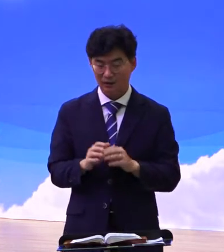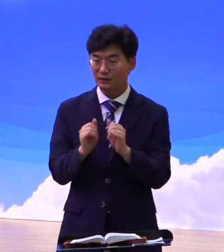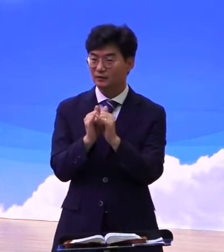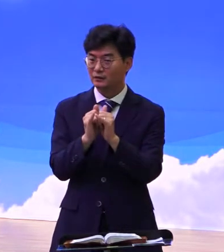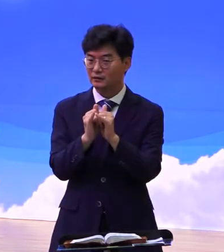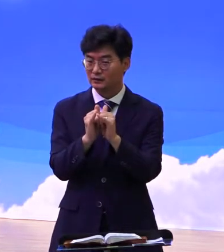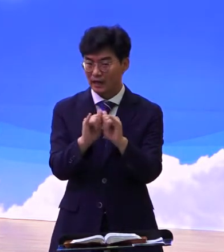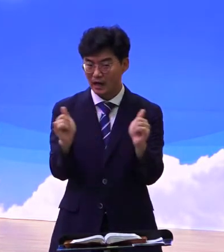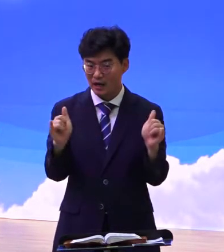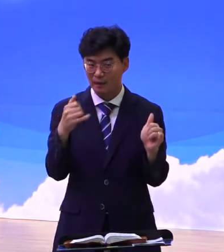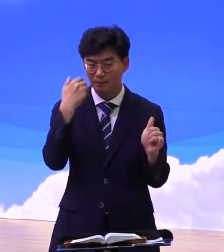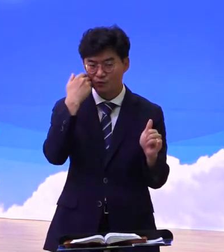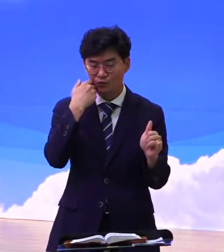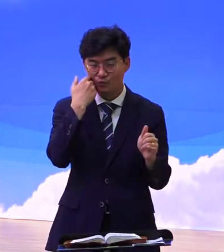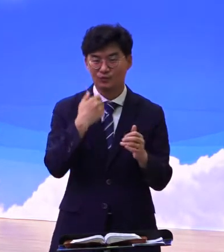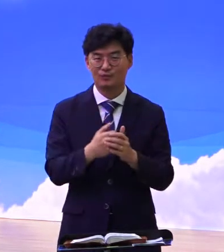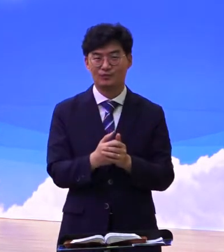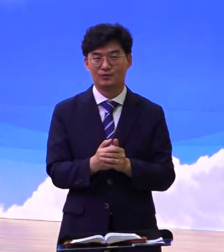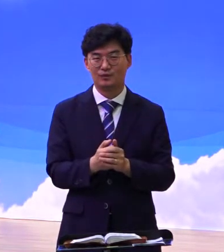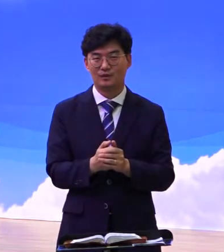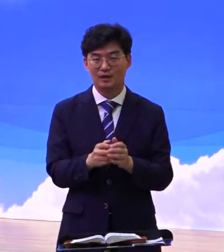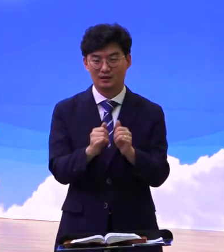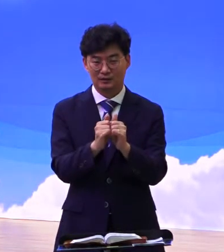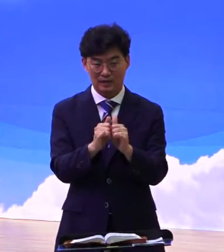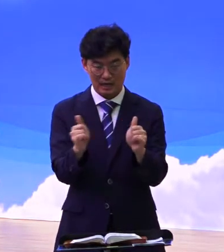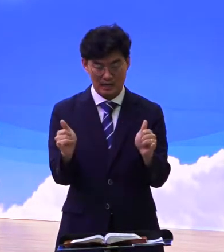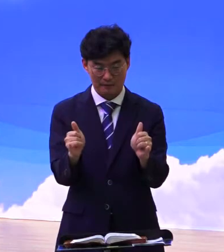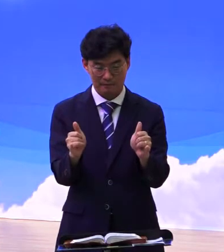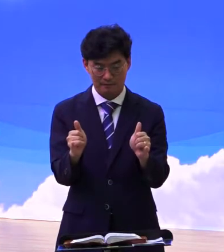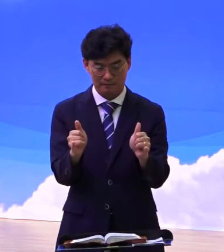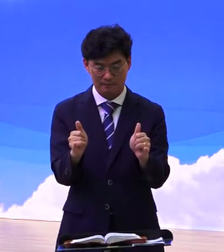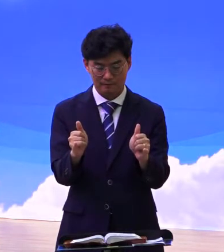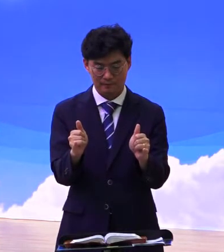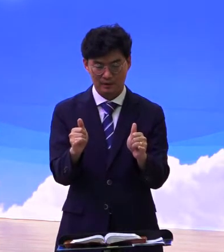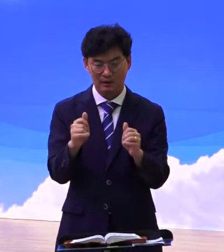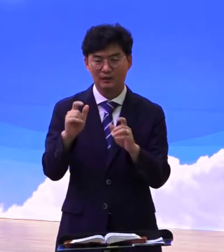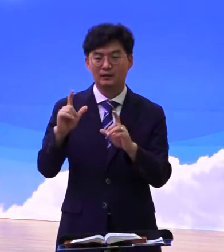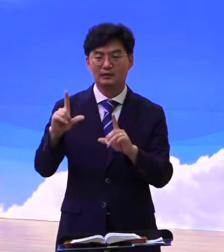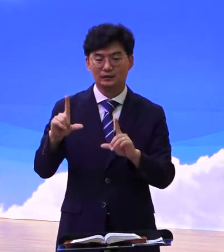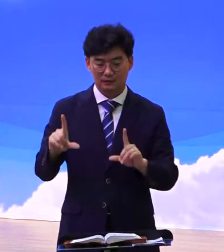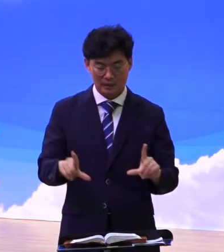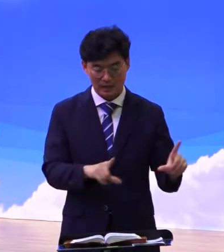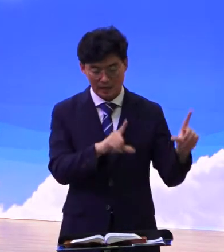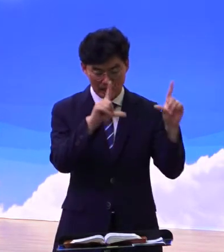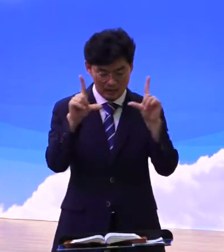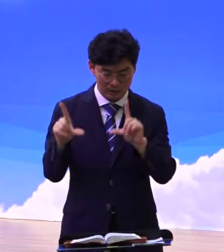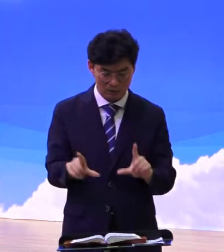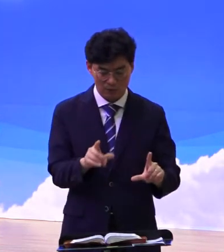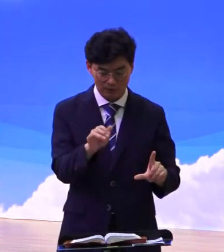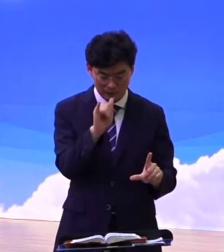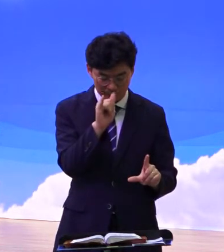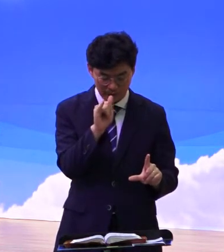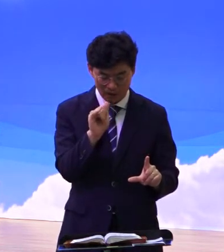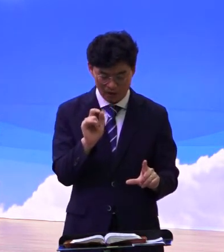이야기했습니다. 인간은 순간을 살되 순간 너머를 생각하는 존재다.